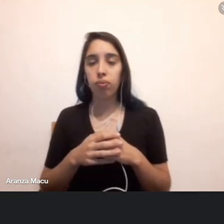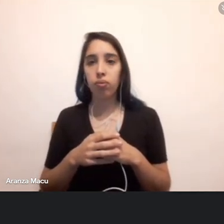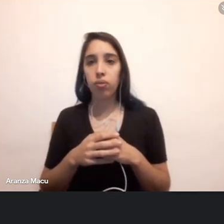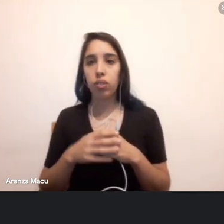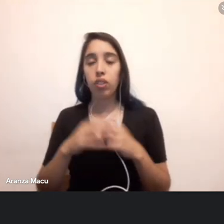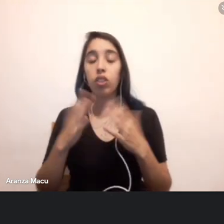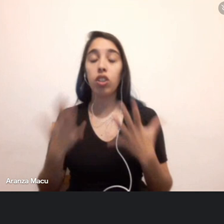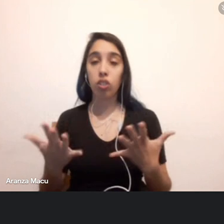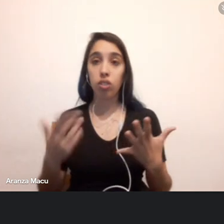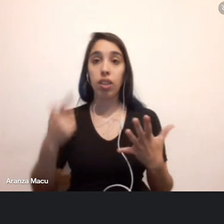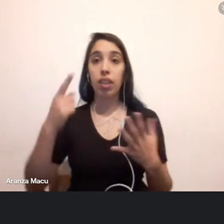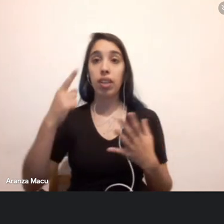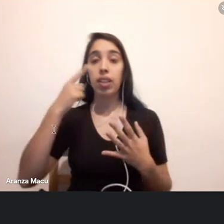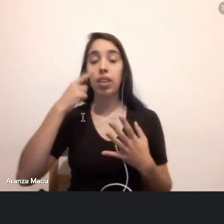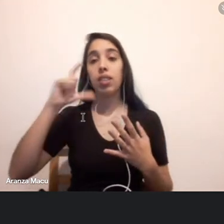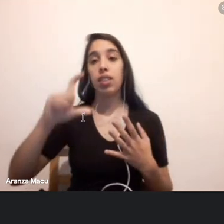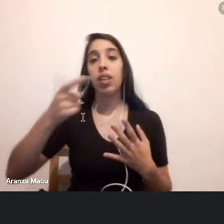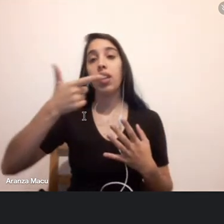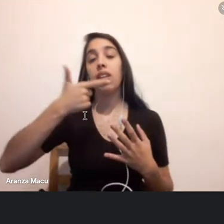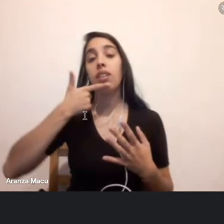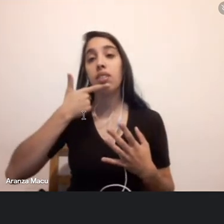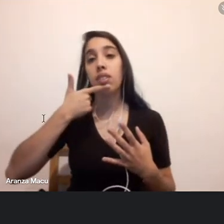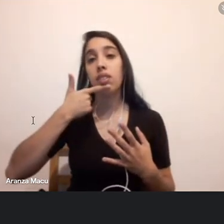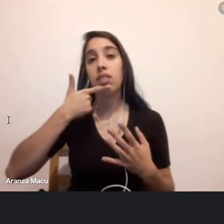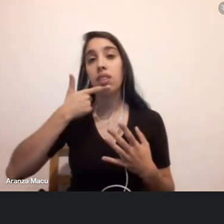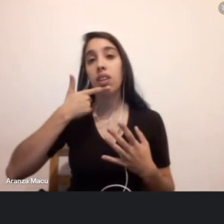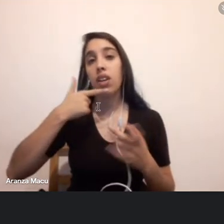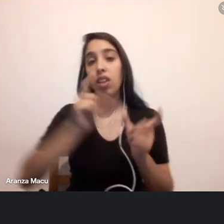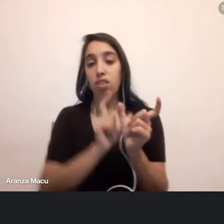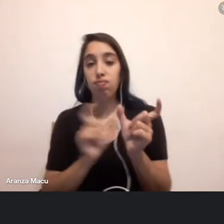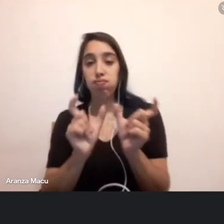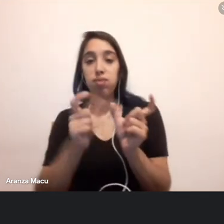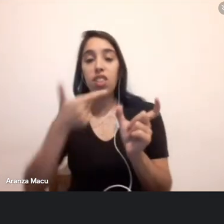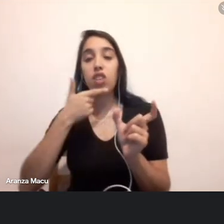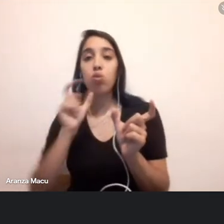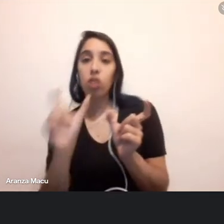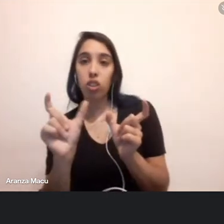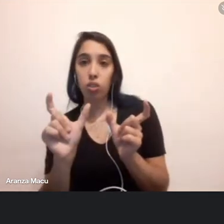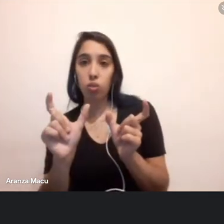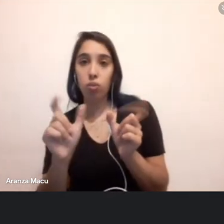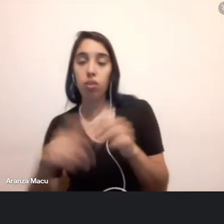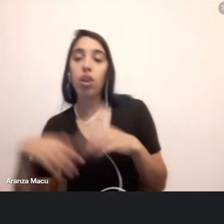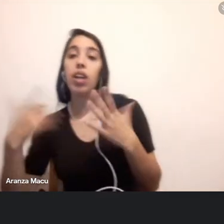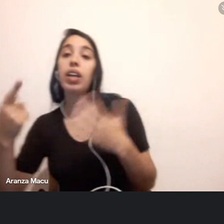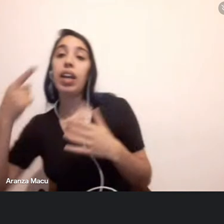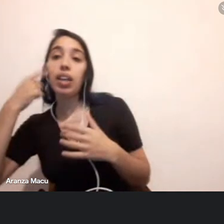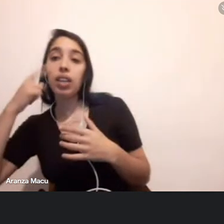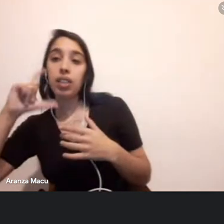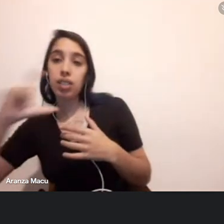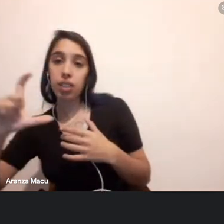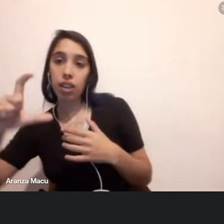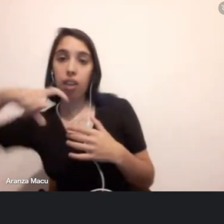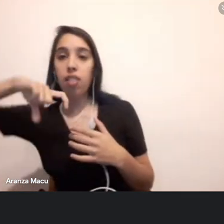de sustantivo e IC es de adjetivo, ¿sí?